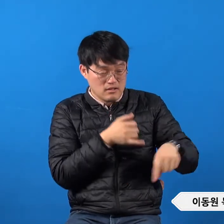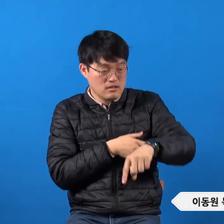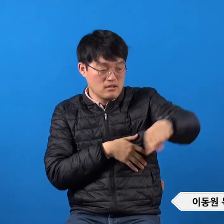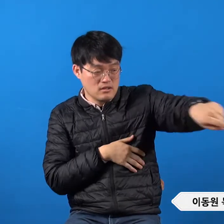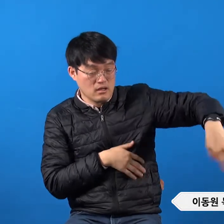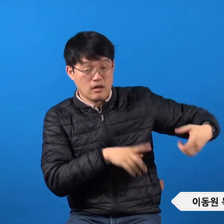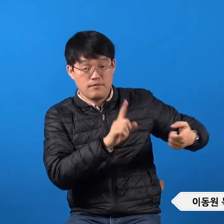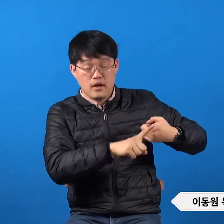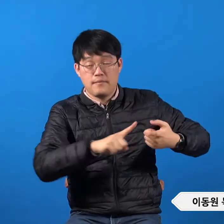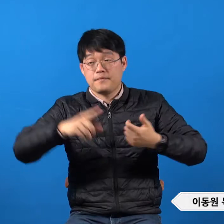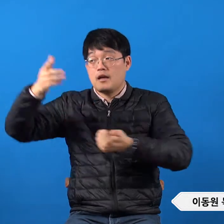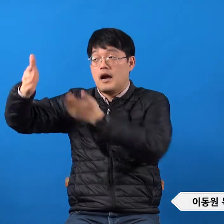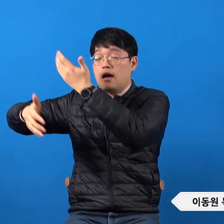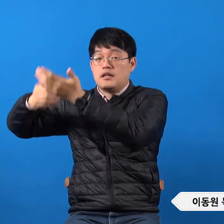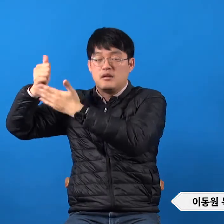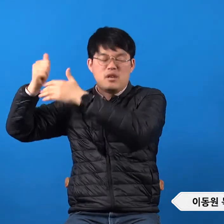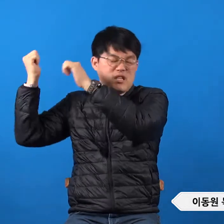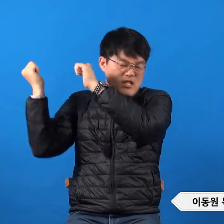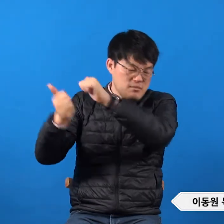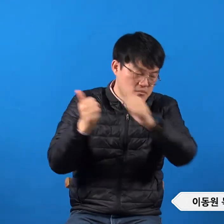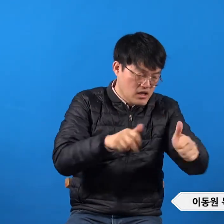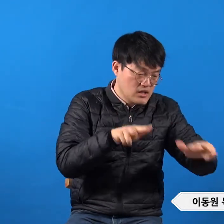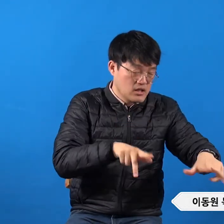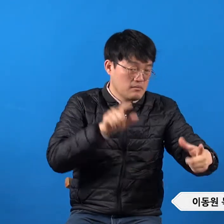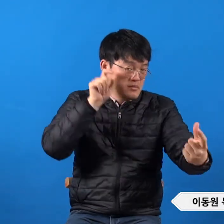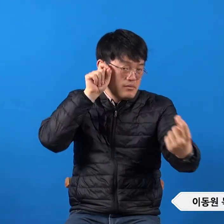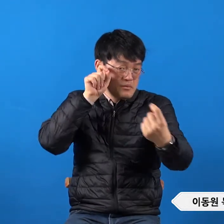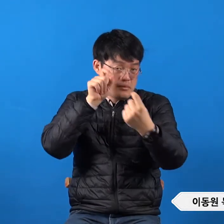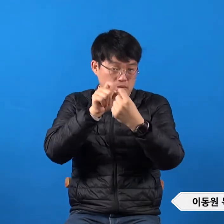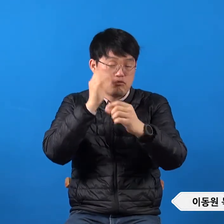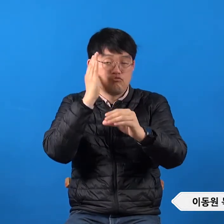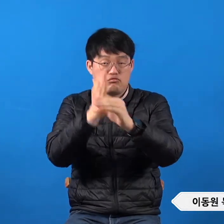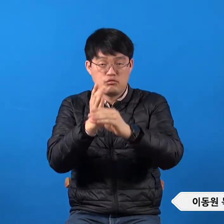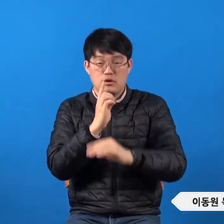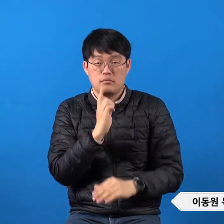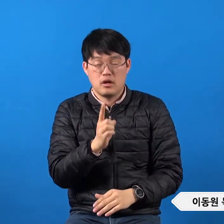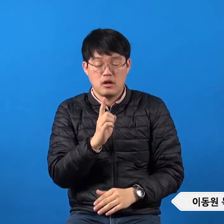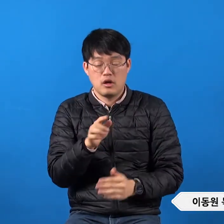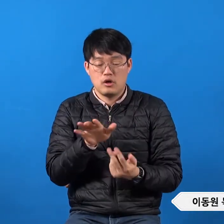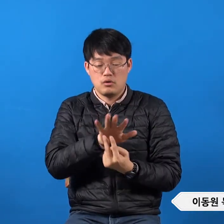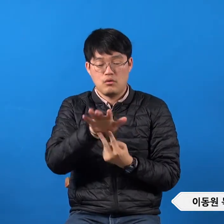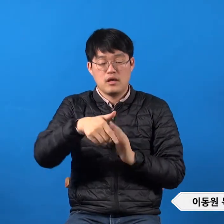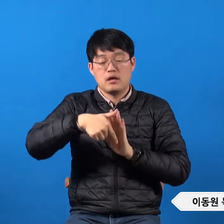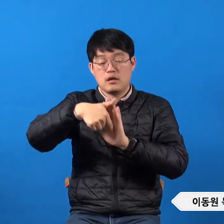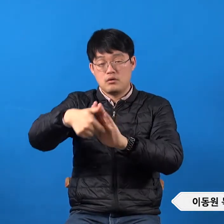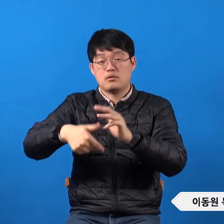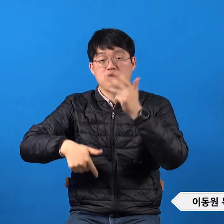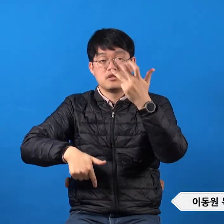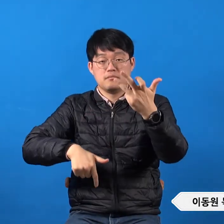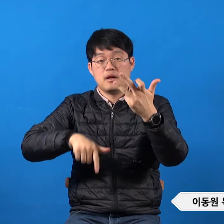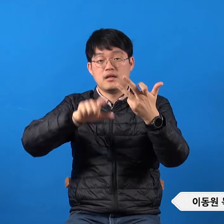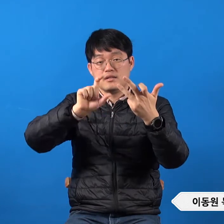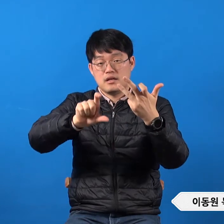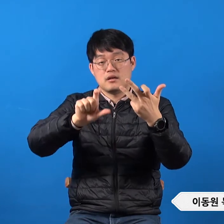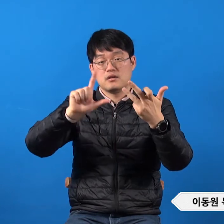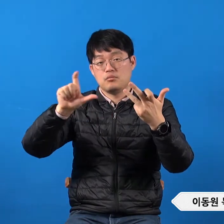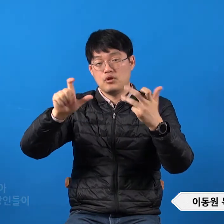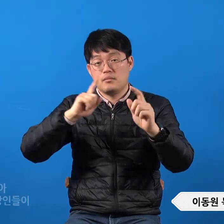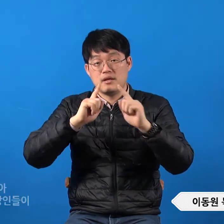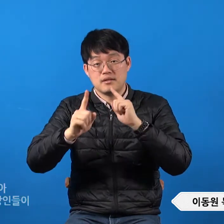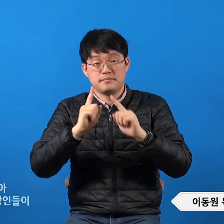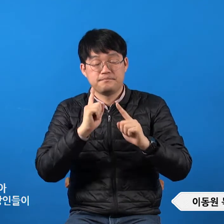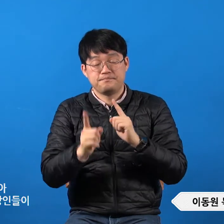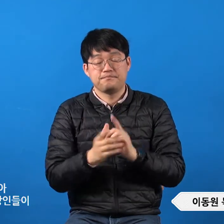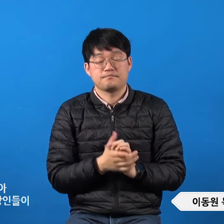세상, 그 세상을 향한 하나님의 심판이 다가오고 있다는 것. 요한계시록 18장 한번 15절을